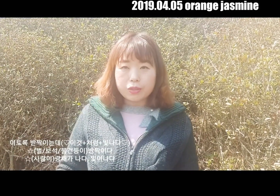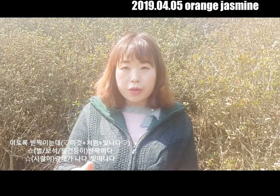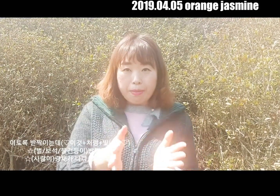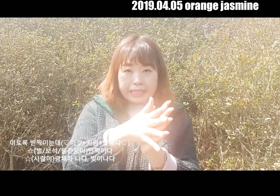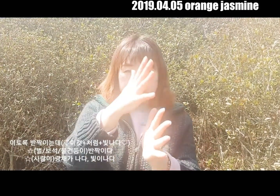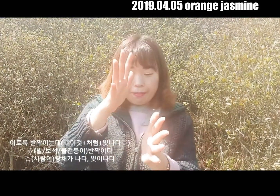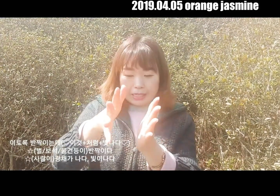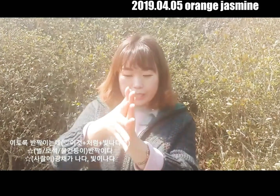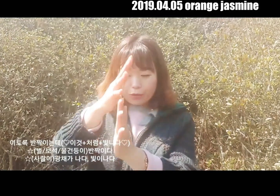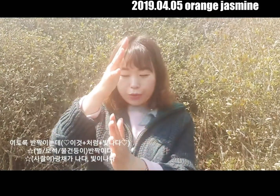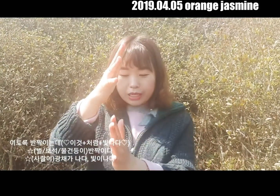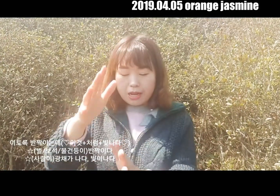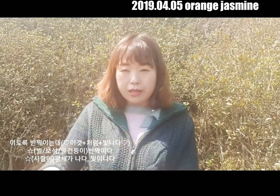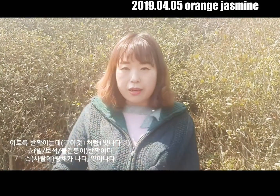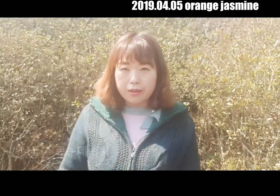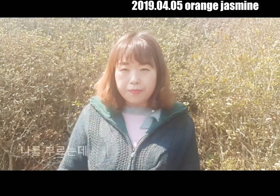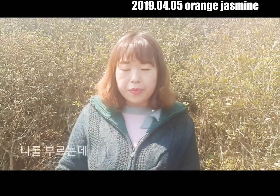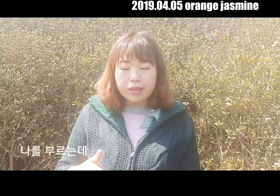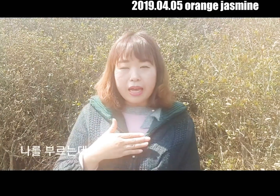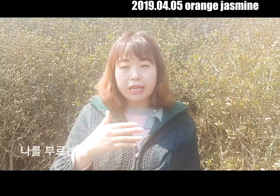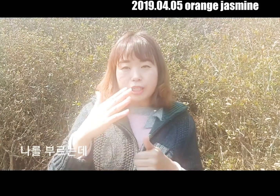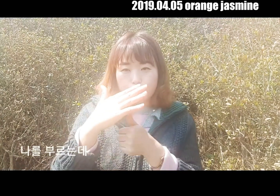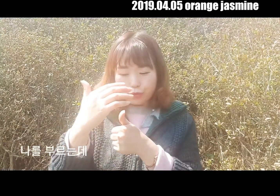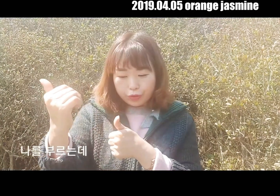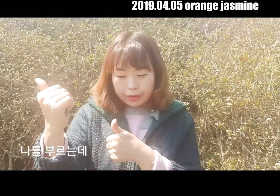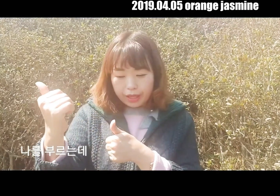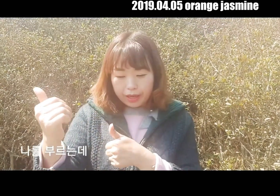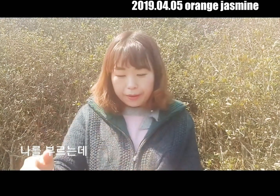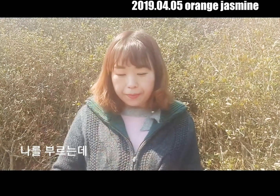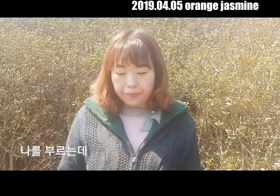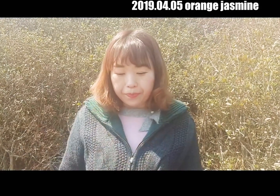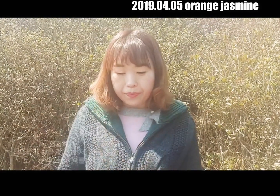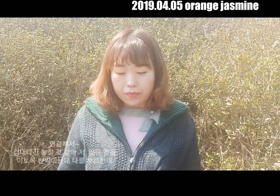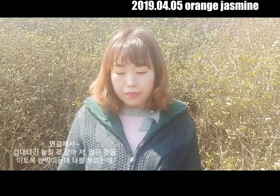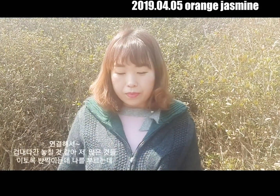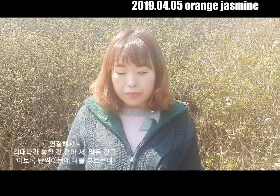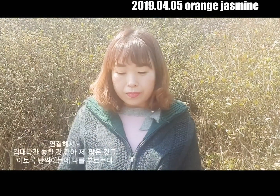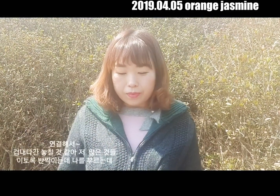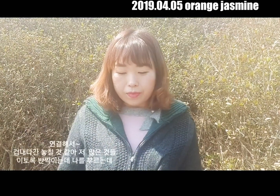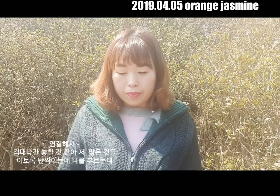해서 저는 반짝반짝으로 해서 할게요. 나를 부르는데,